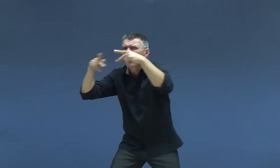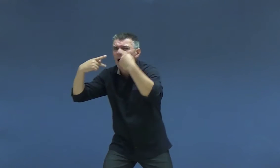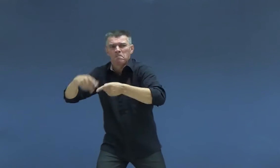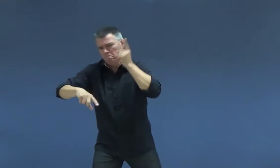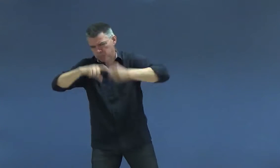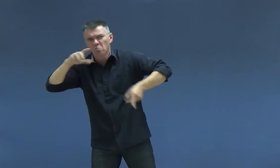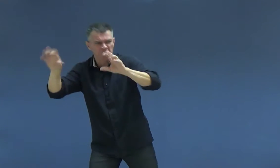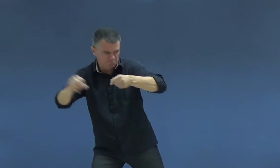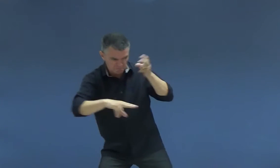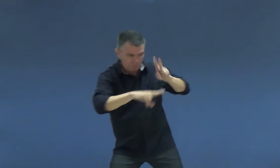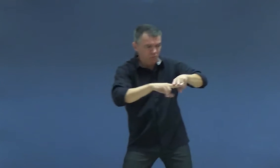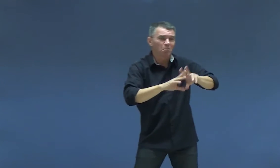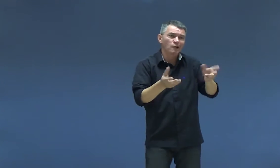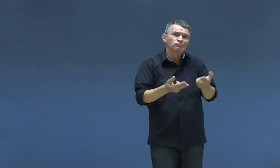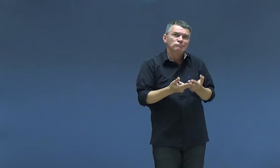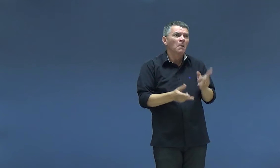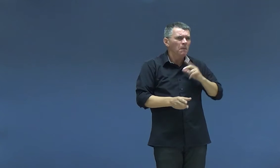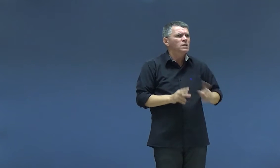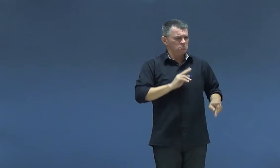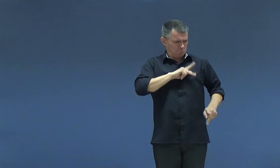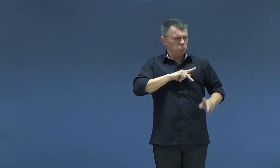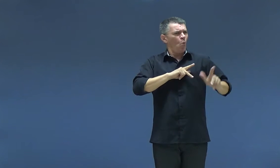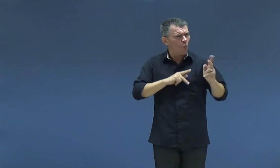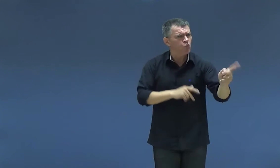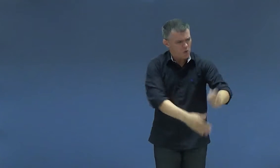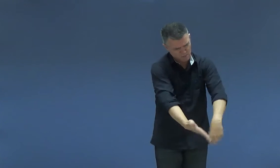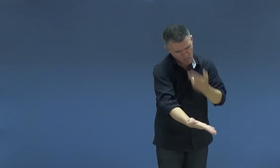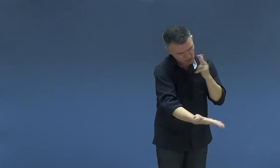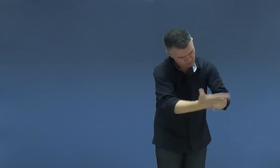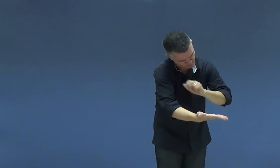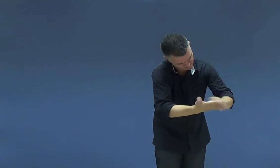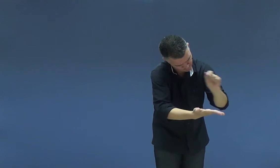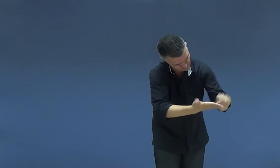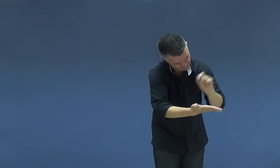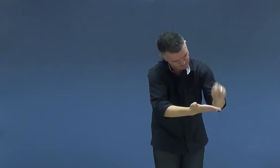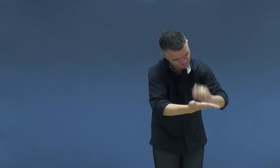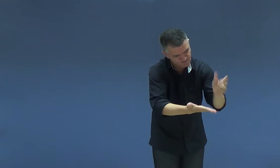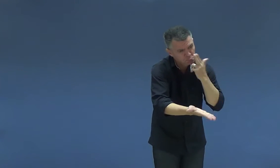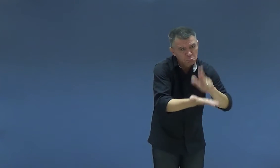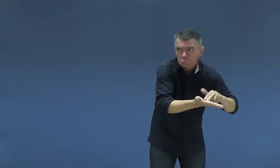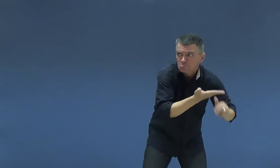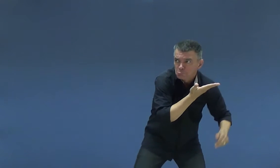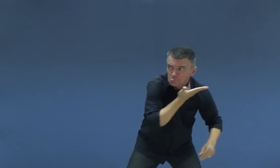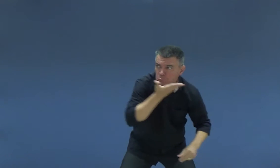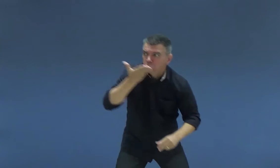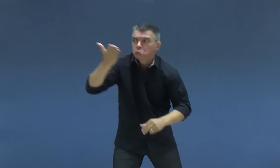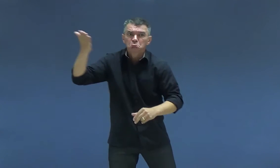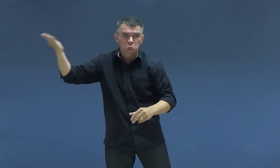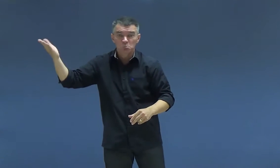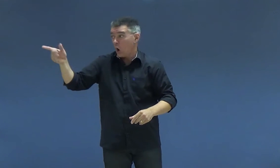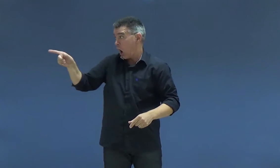E ele pregava assim mesmo. Ele pregava, era preso, ele ia lá e fazia de novo, ele escrevia cartas e